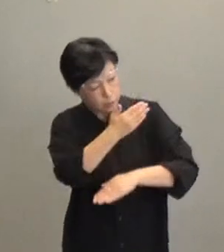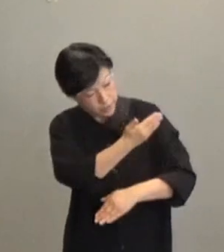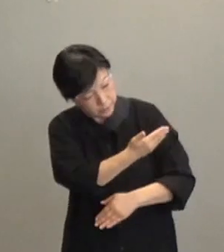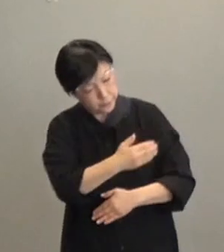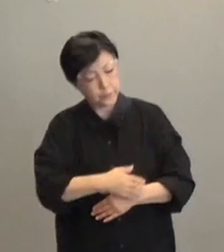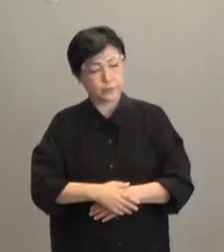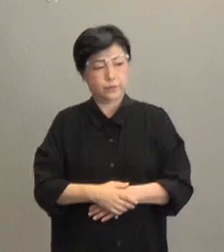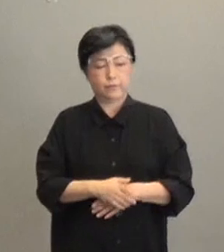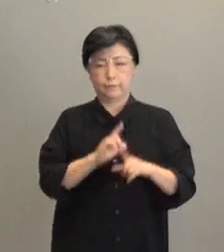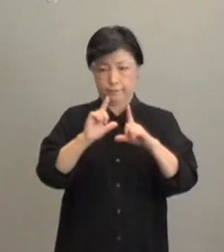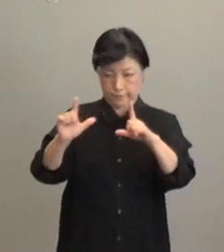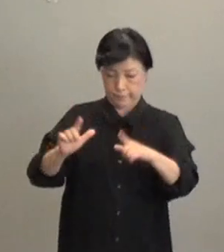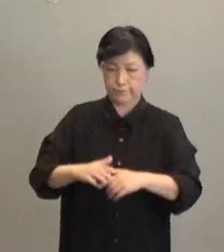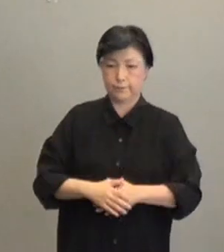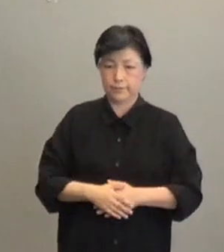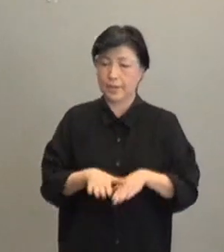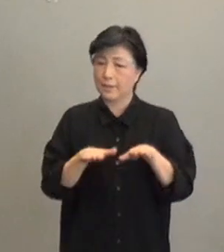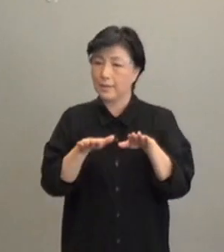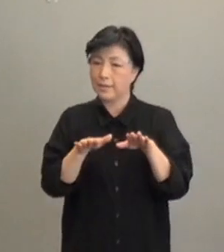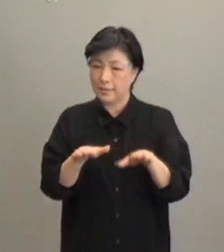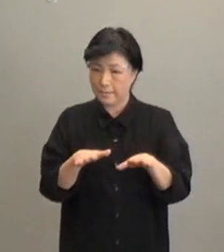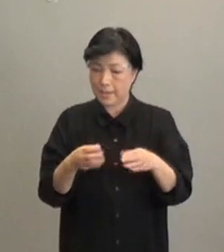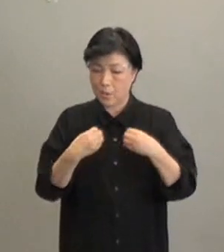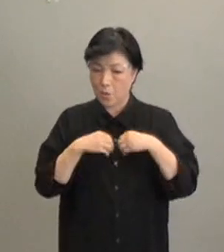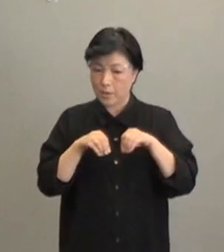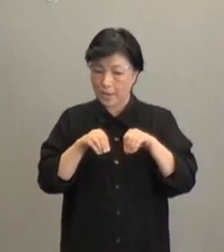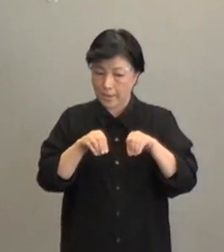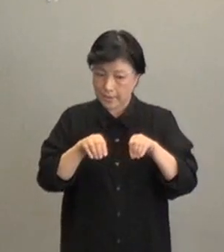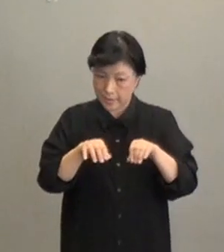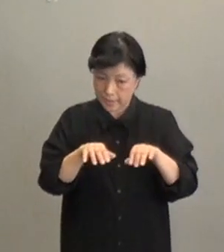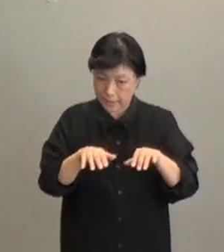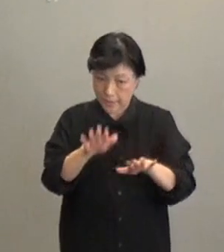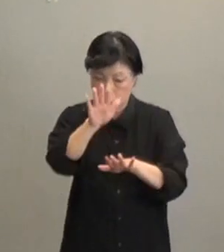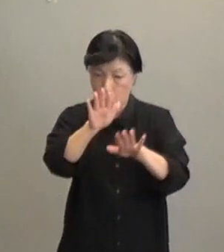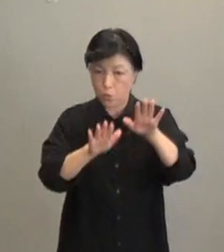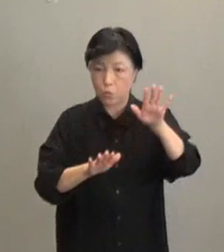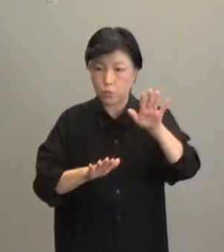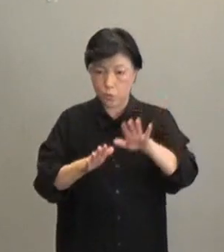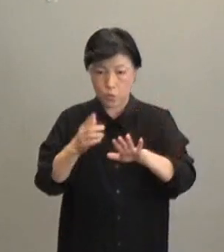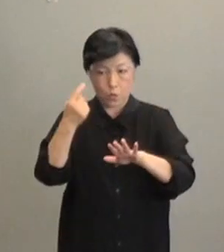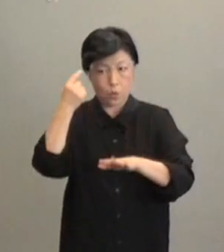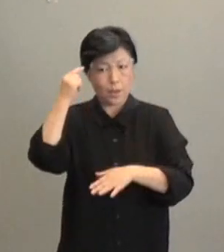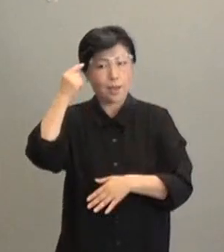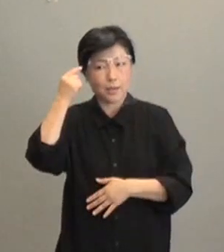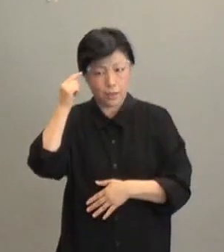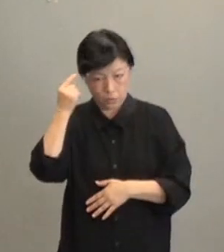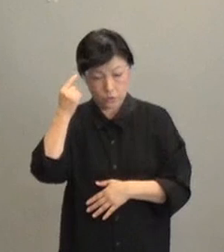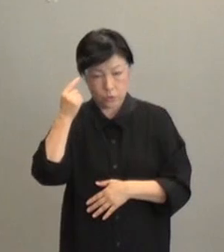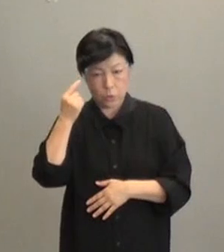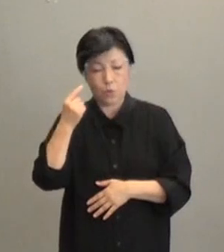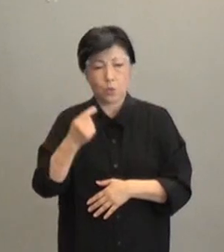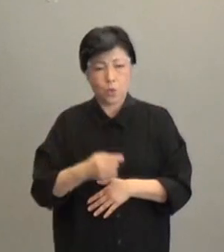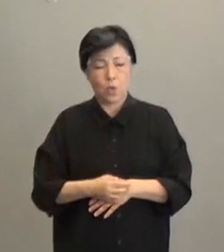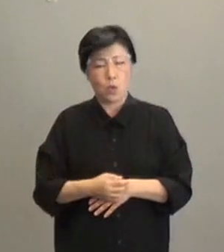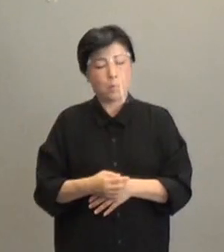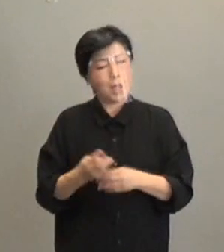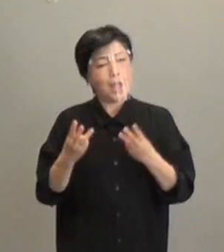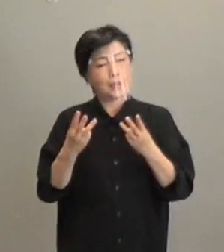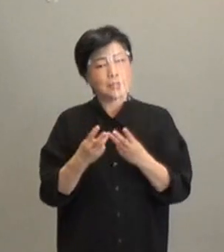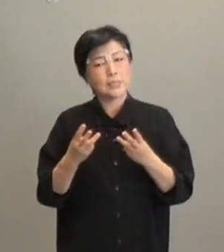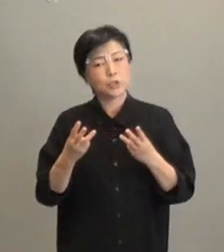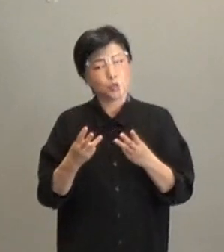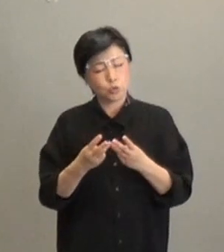を教えてください。 はい、今の感染状況を考えるとですね、その人数で、一律